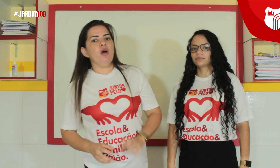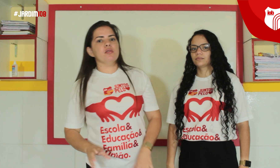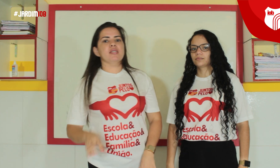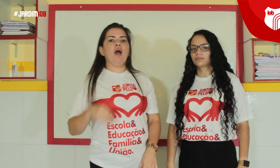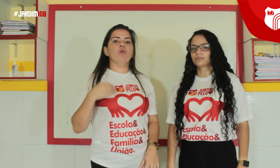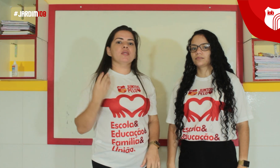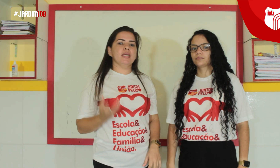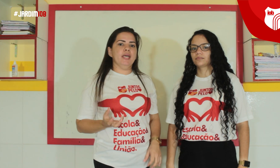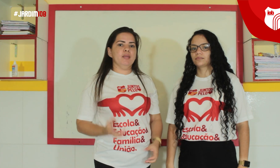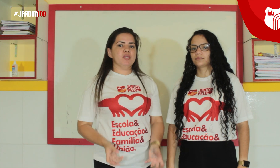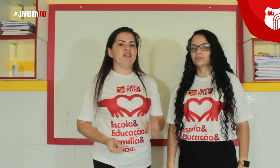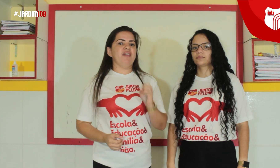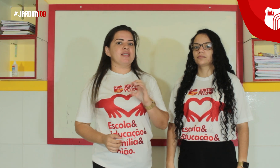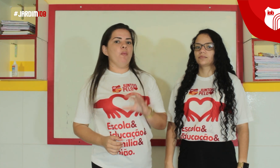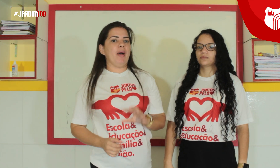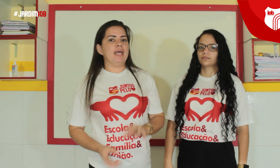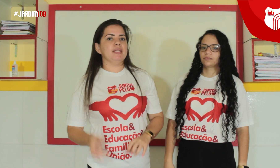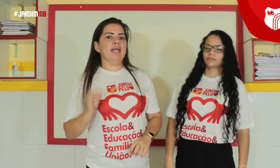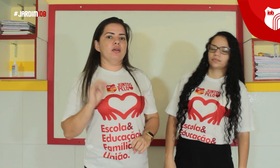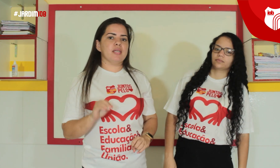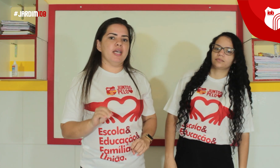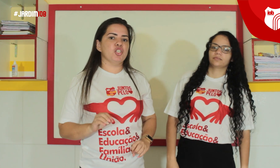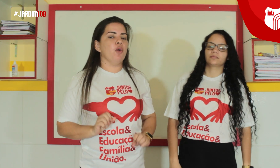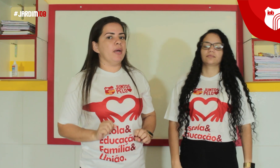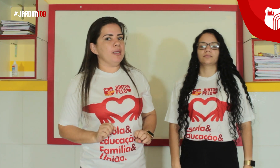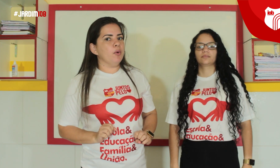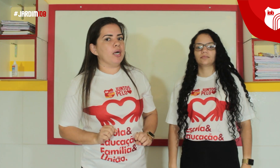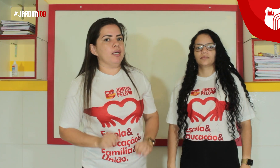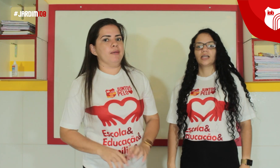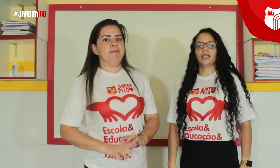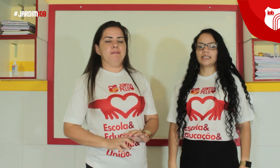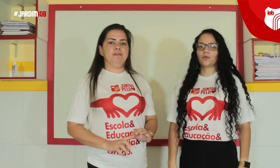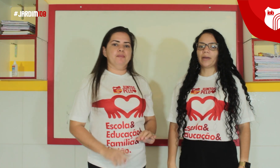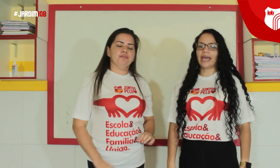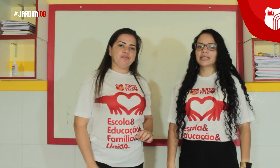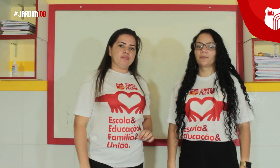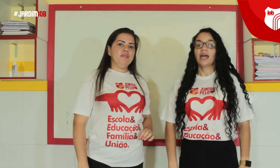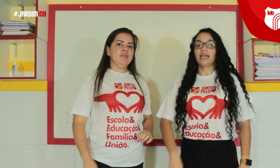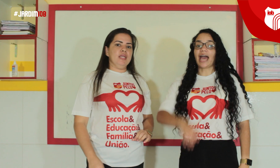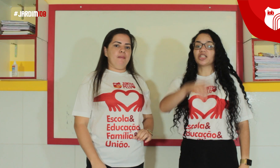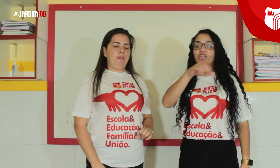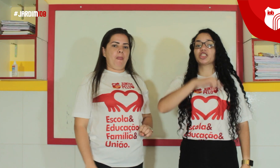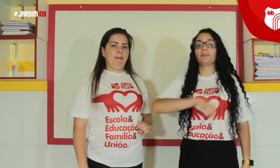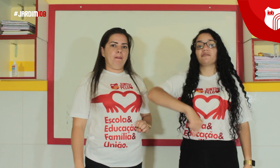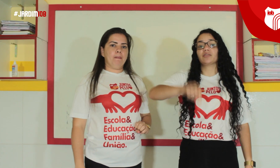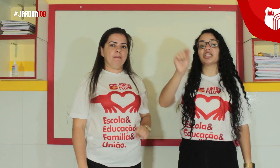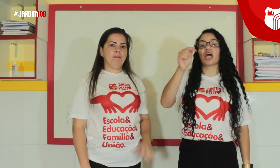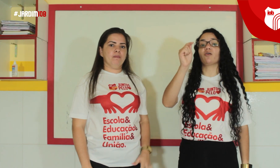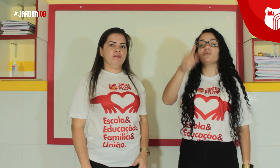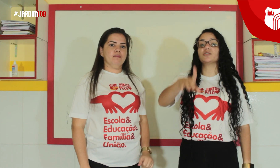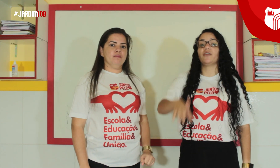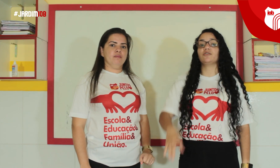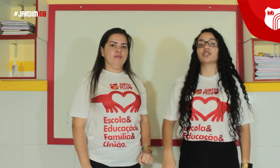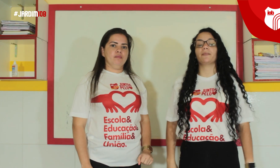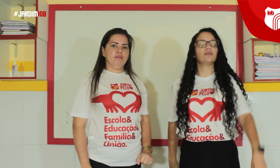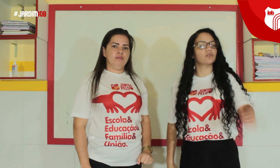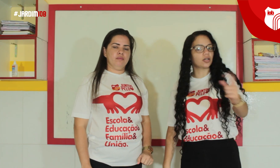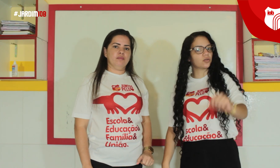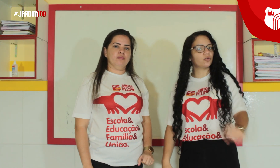famosos e alguns ritmos que façam parte da nossa região pernambucana. Isso mesmo. E as tias também vão deixar alguns vídeos também no nosso grupo